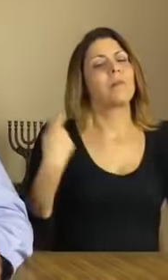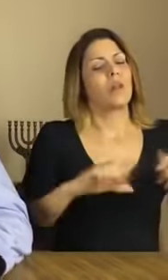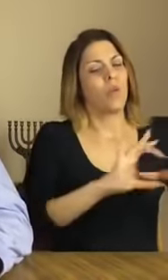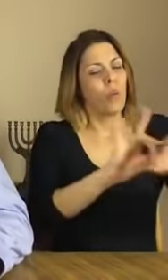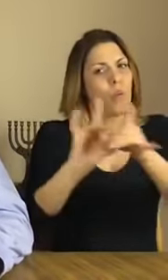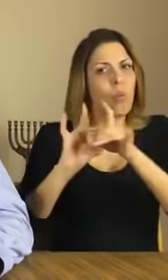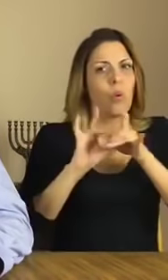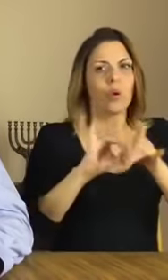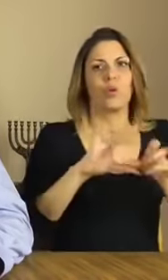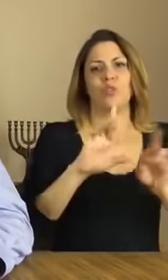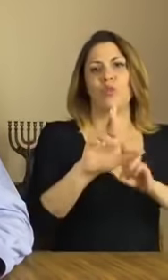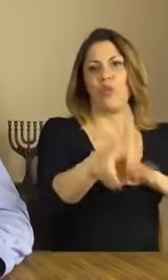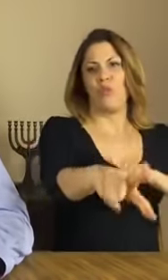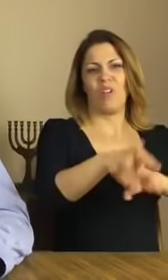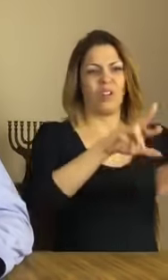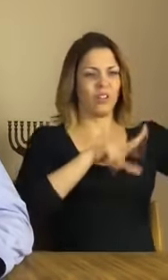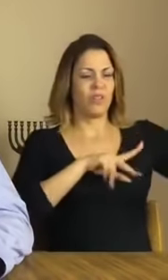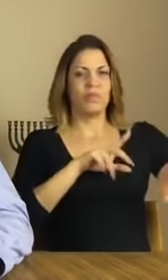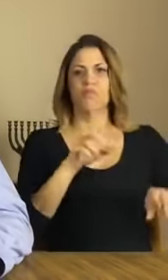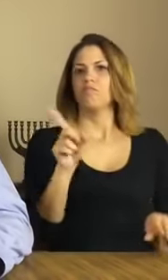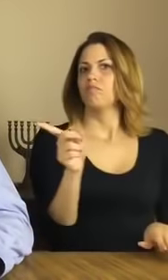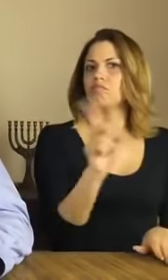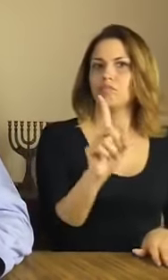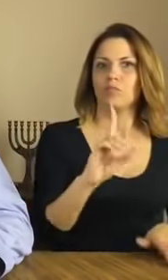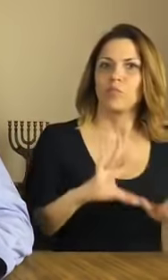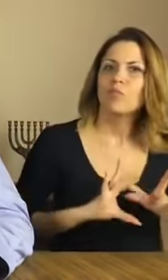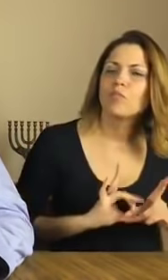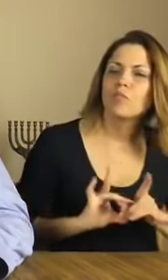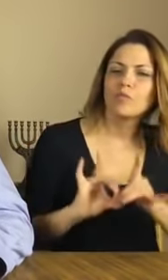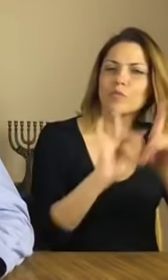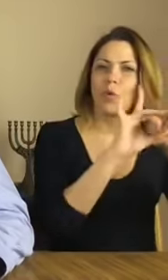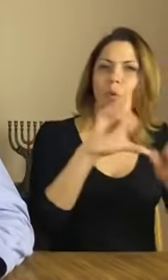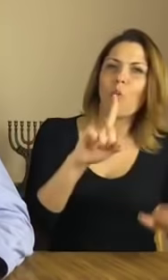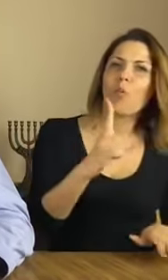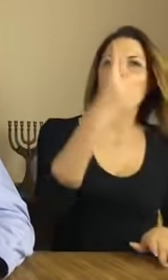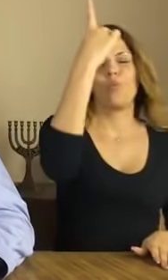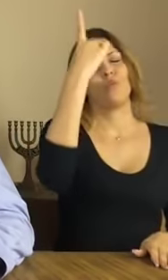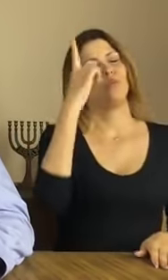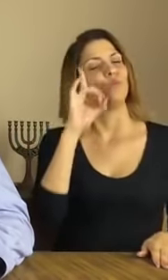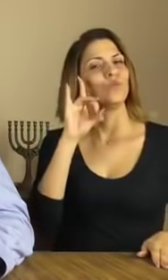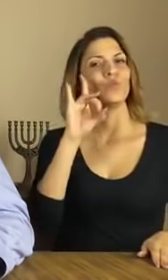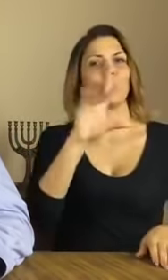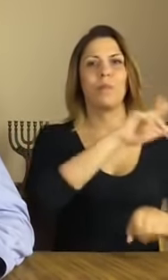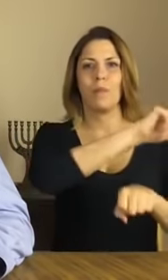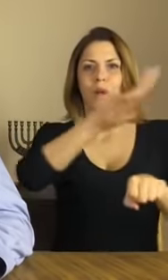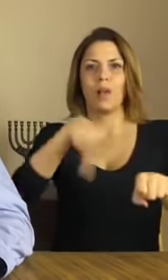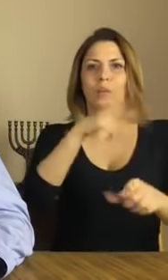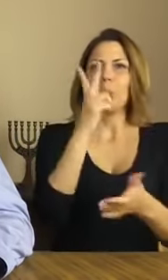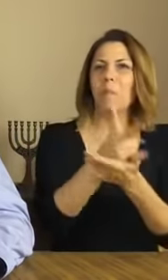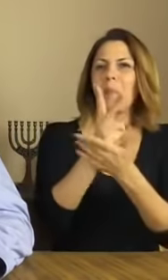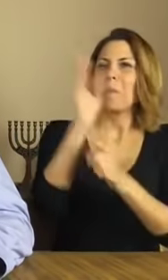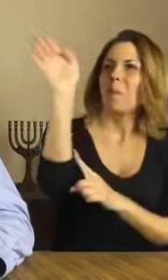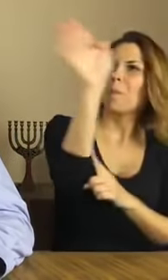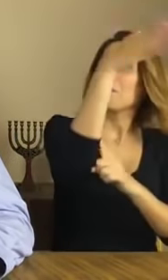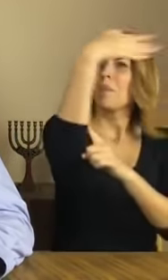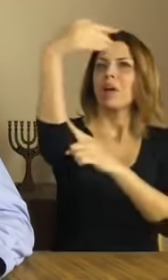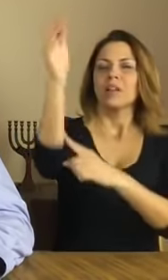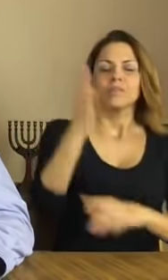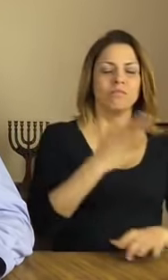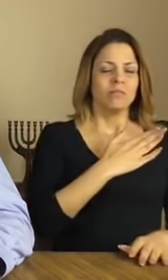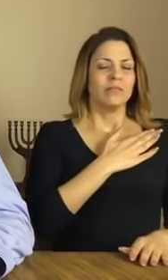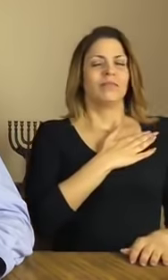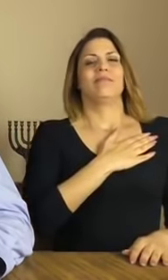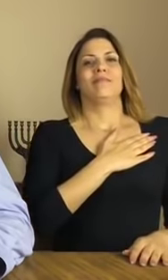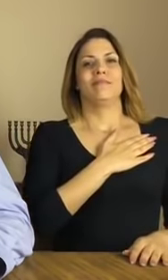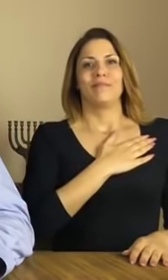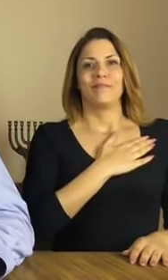entre nós seremos um só povo um só país sob uma só bandeira um sonho no